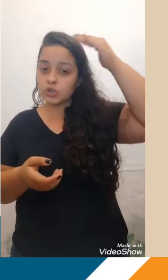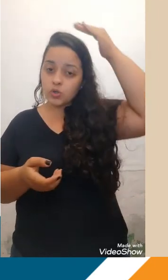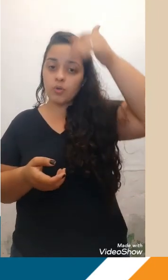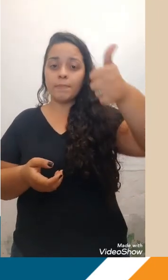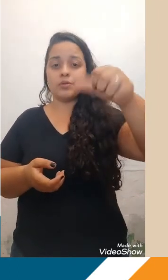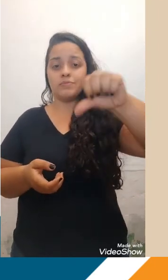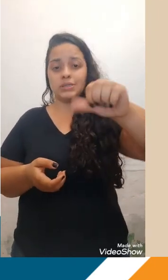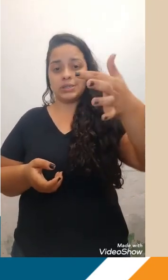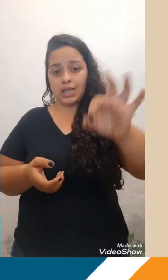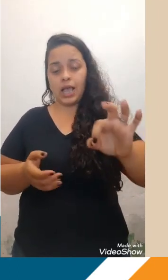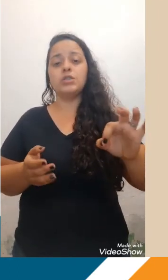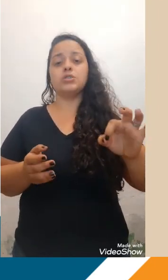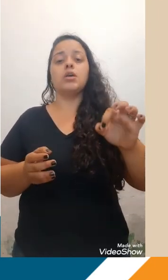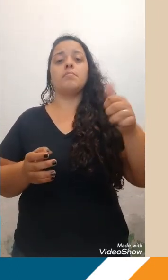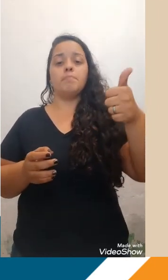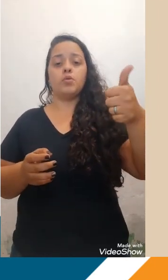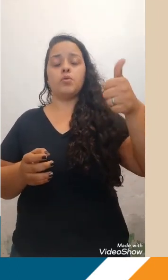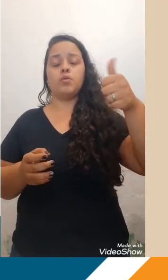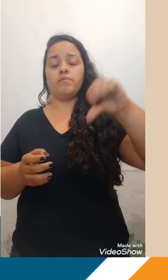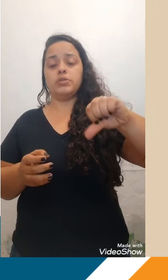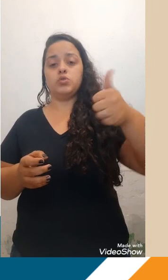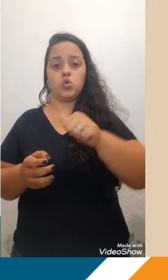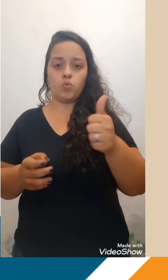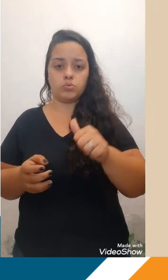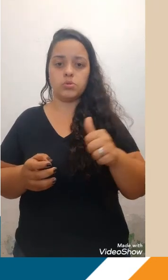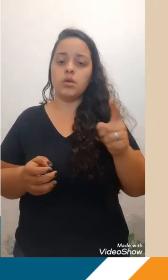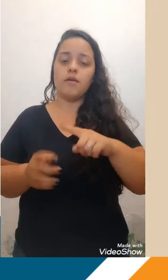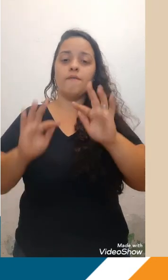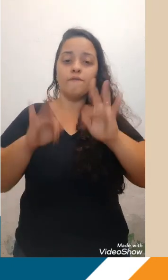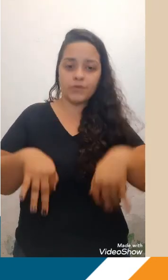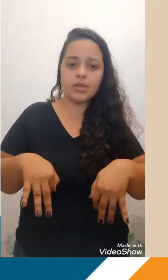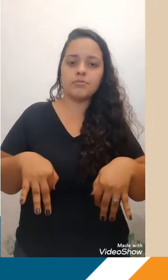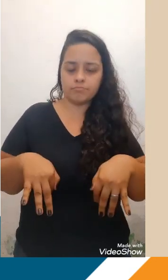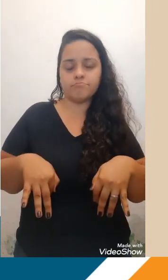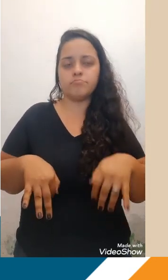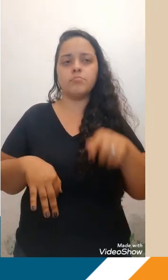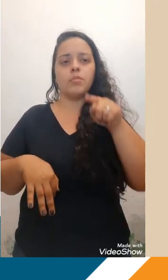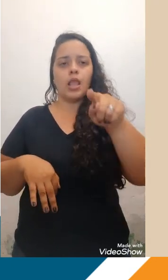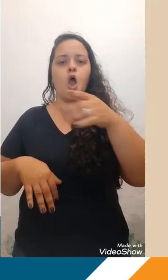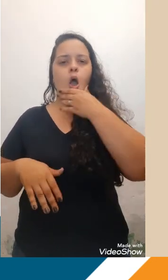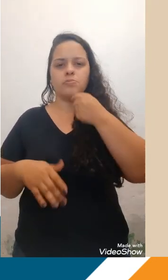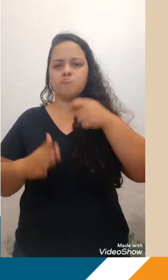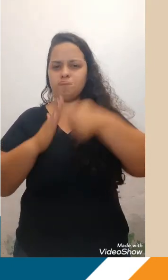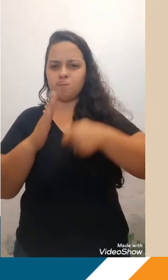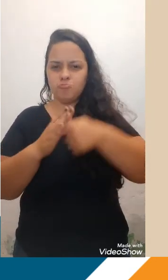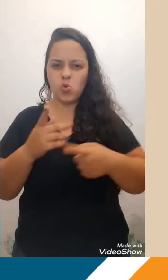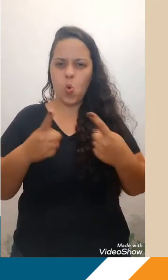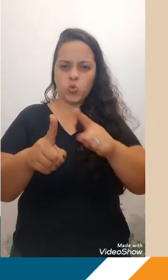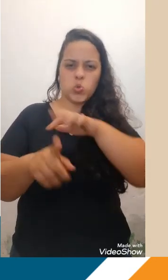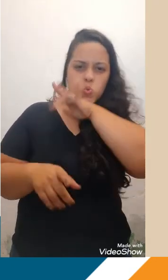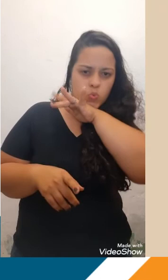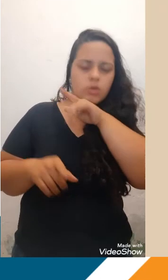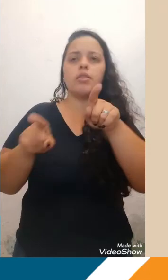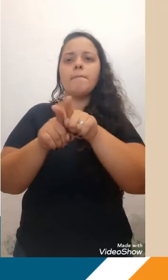anos de 1910 e 1911, que não só deu fim à ditadura de Porfírio Dias, mas também deixou explícito